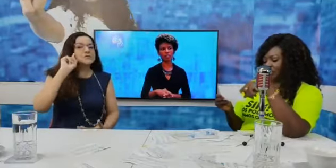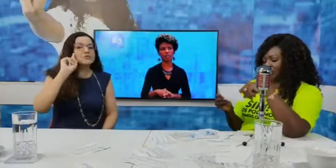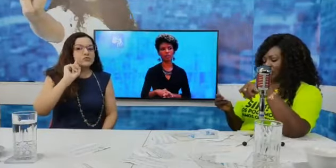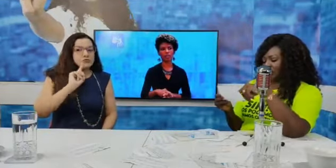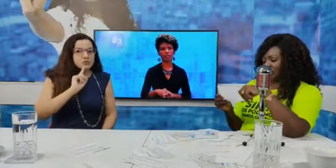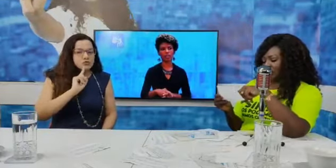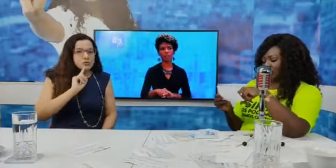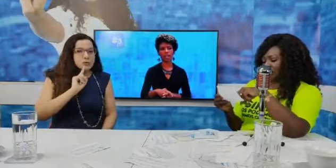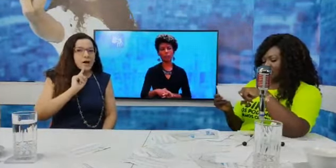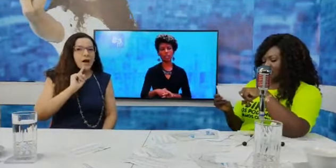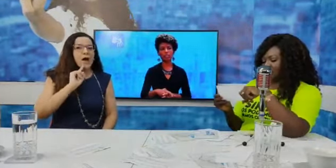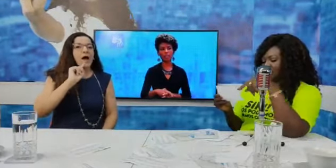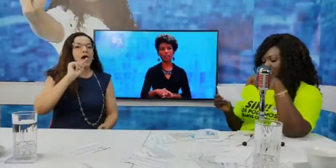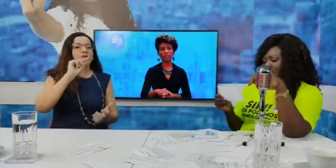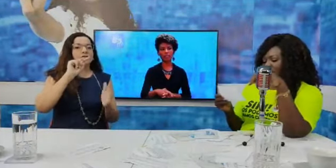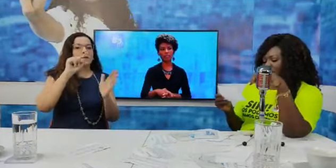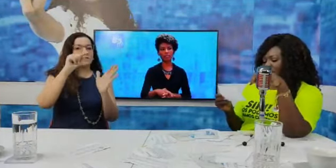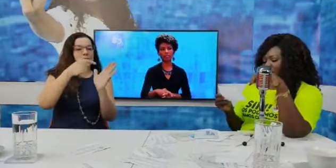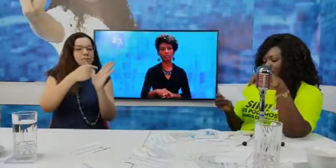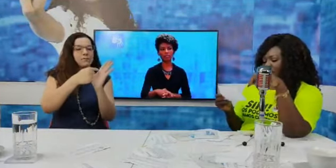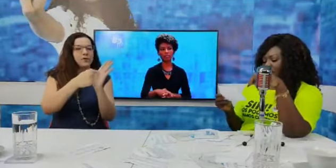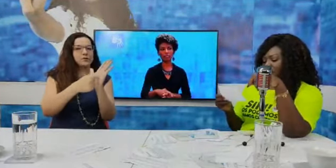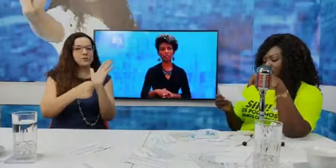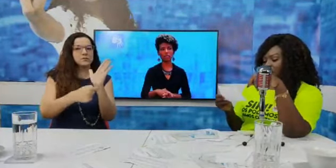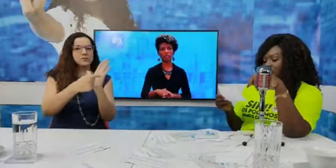privado, e aí perguntar para ela.